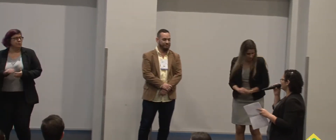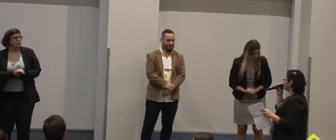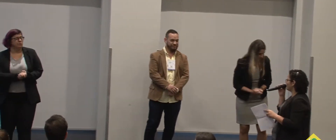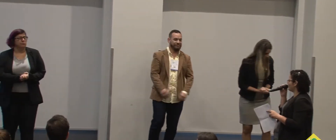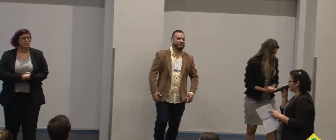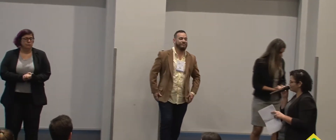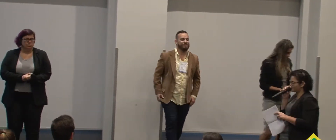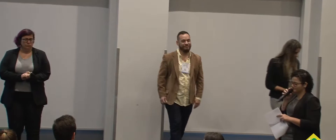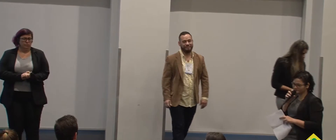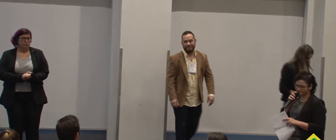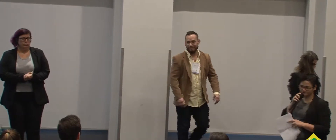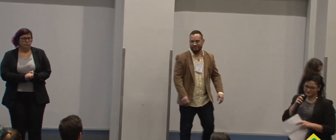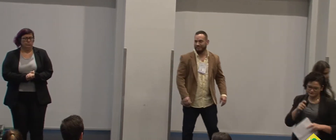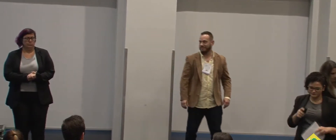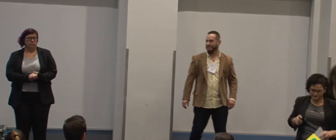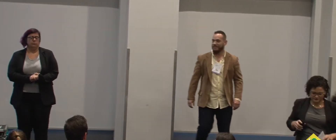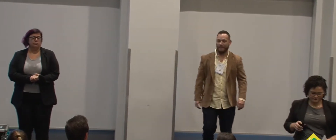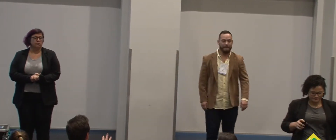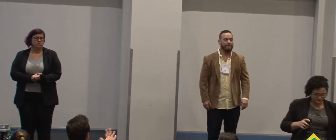Renato, com a palavra.